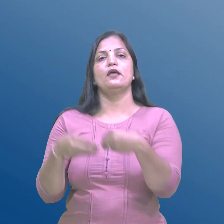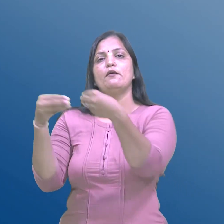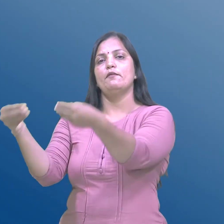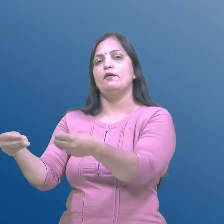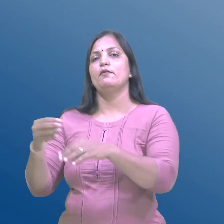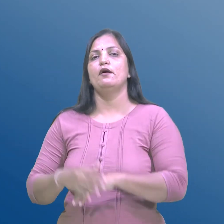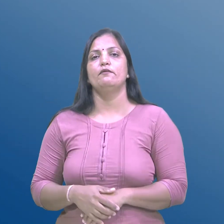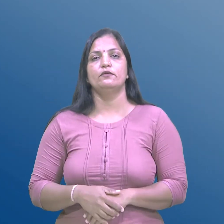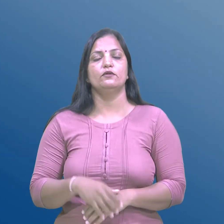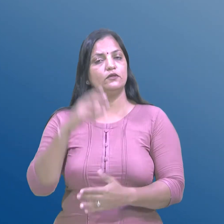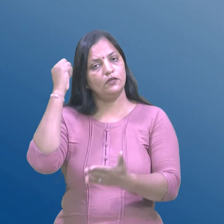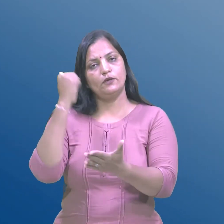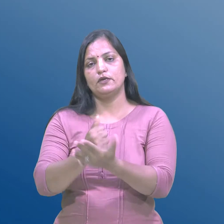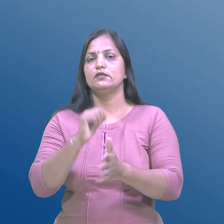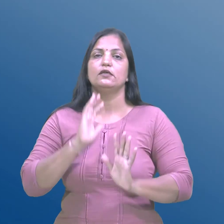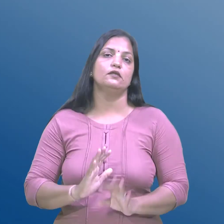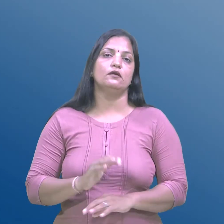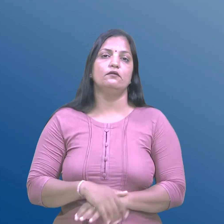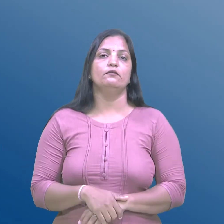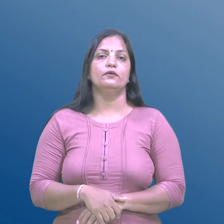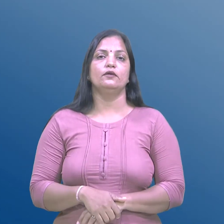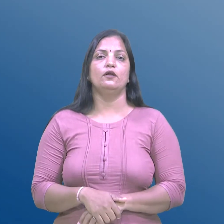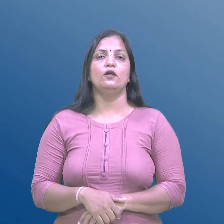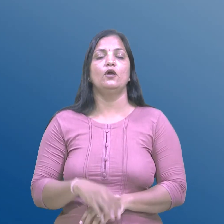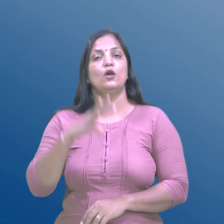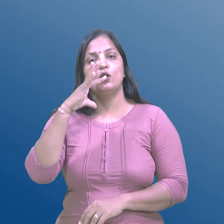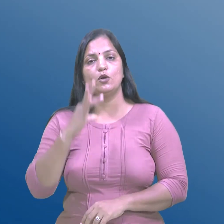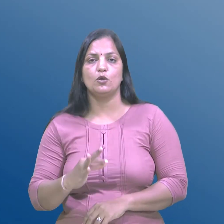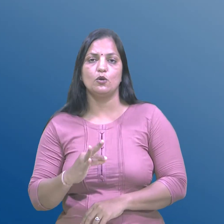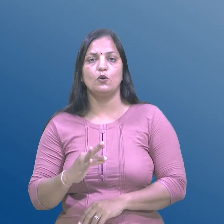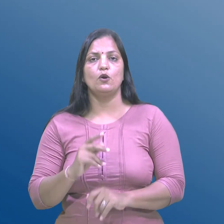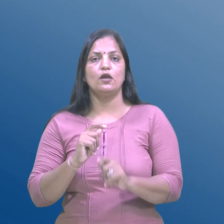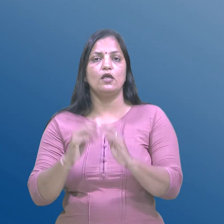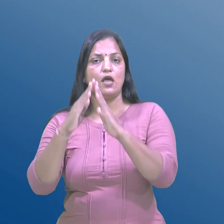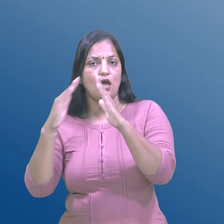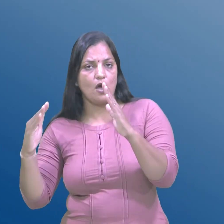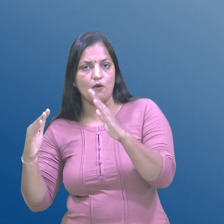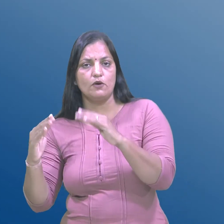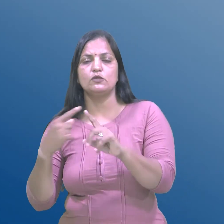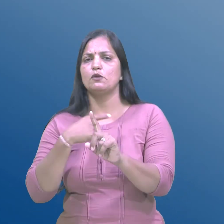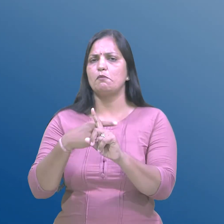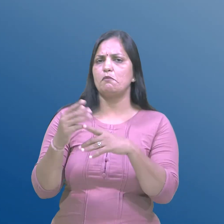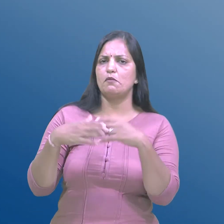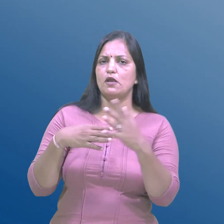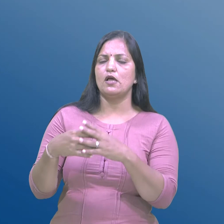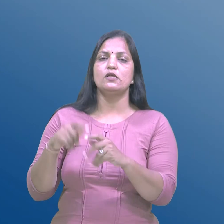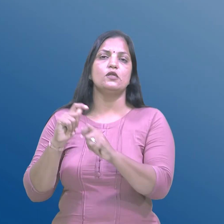તે સુનિશ્ચિત કરવા યોગ્ય આવાસો સહિતની જોગવાઈઓ કરશે.